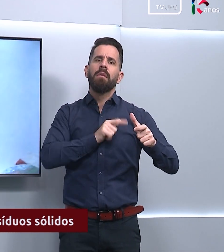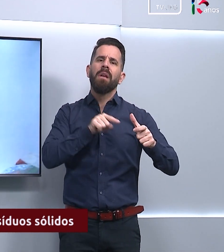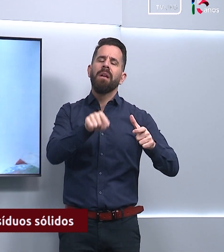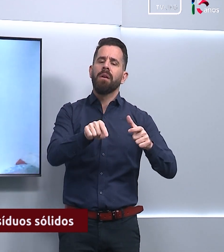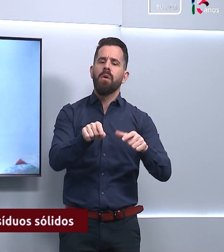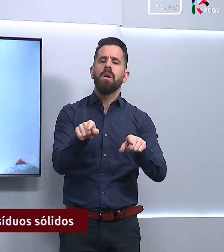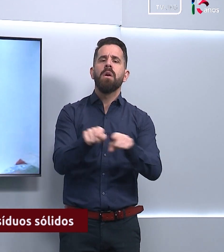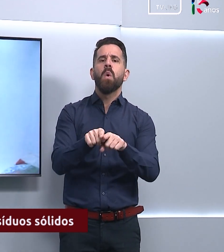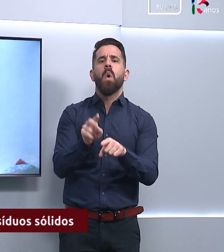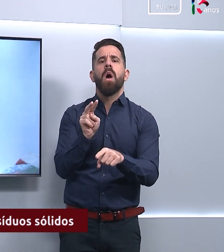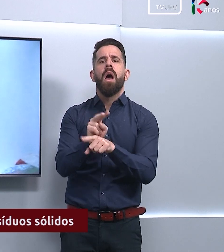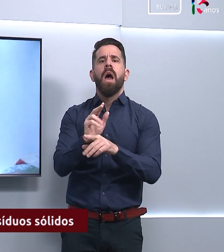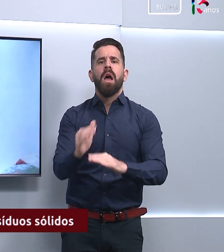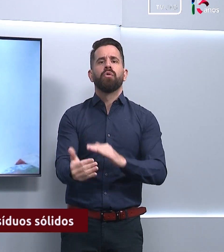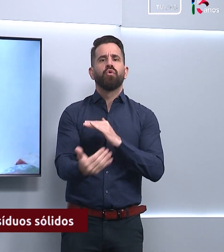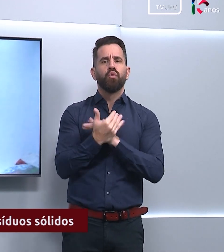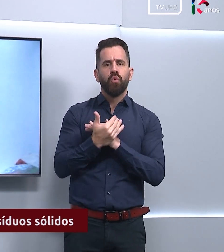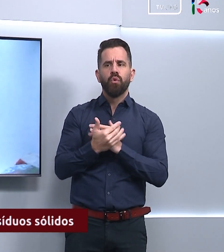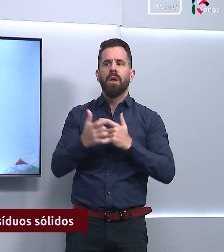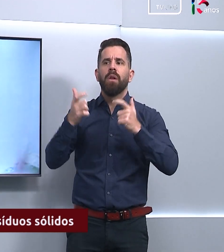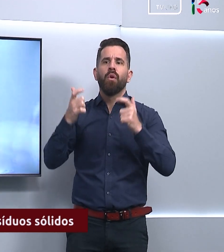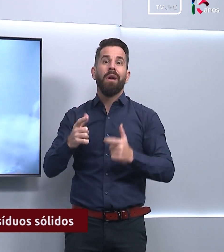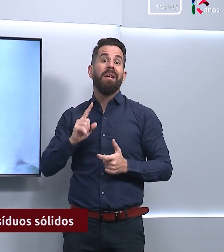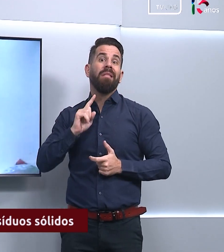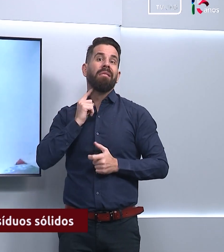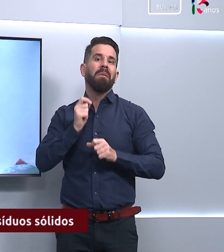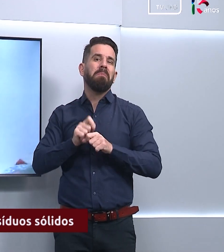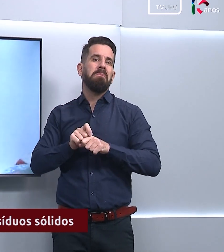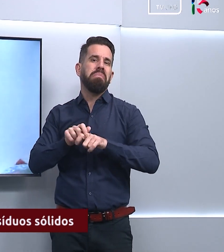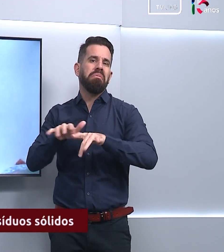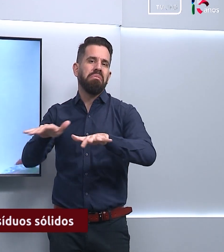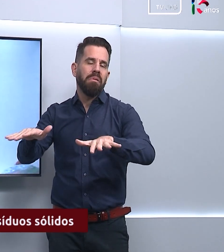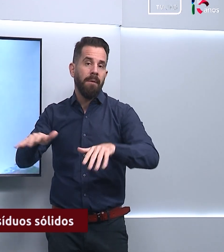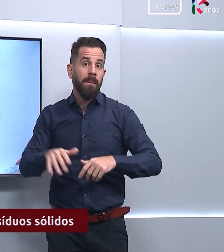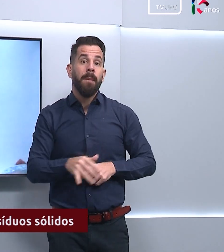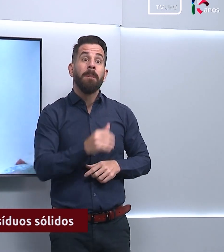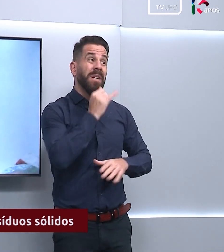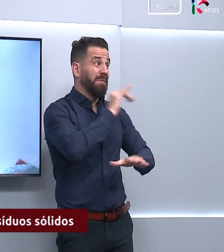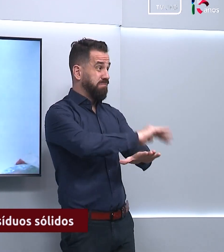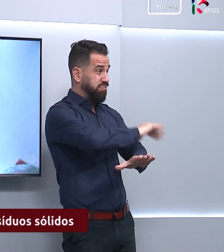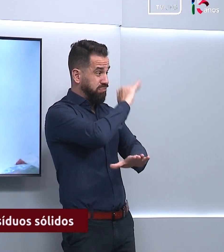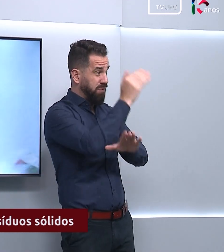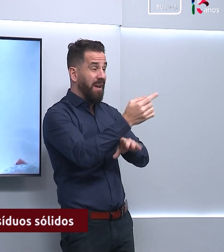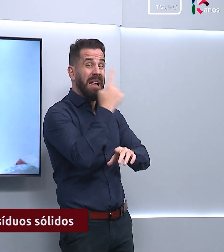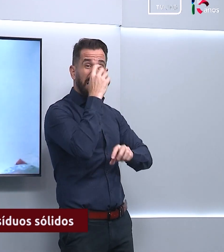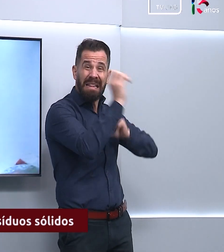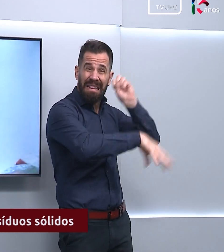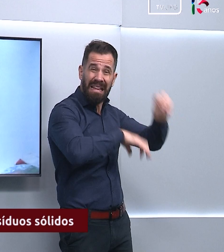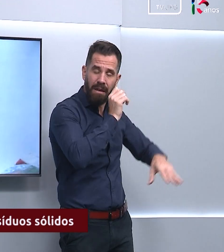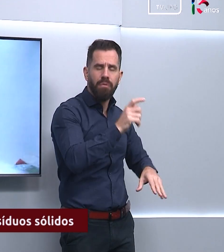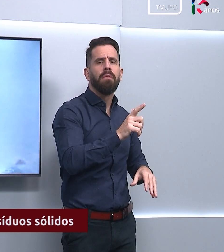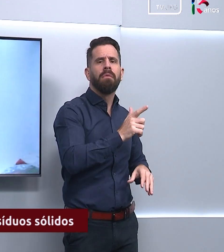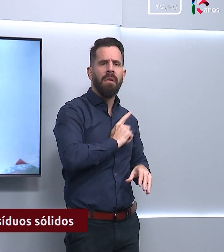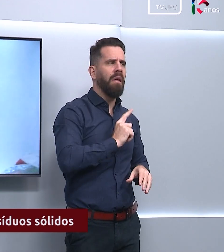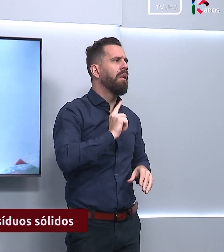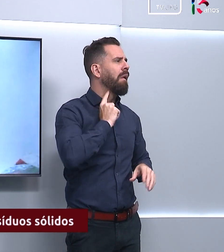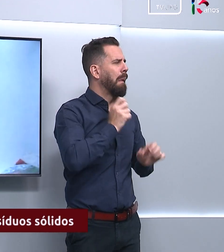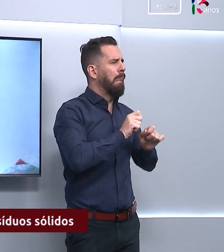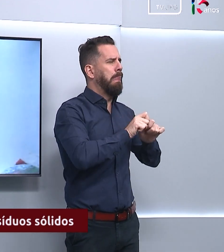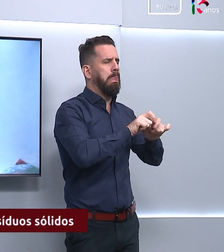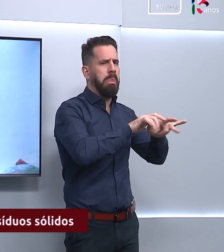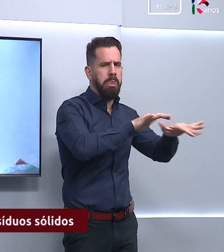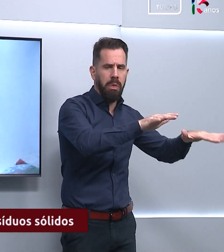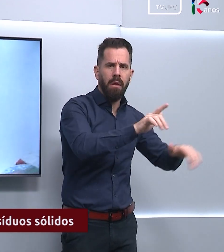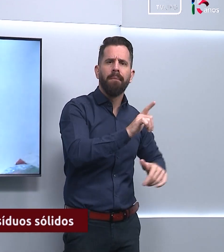contaminadas, porque os lixões pressupõem que eu tenha lixiviação de contaminantes, então, além dos vetores